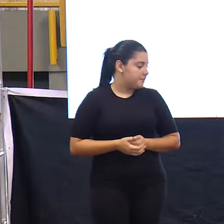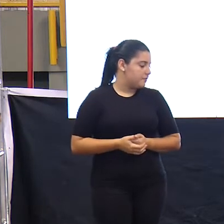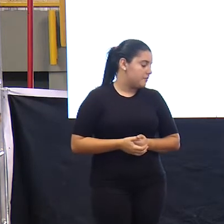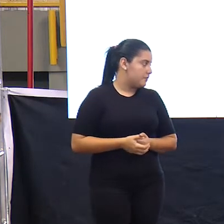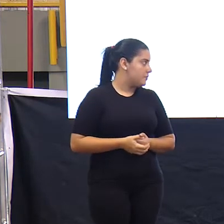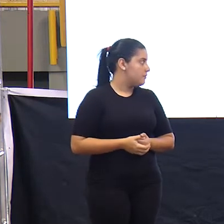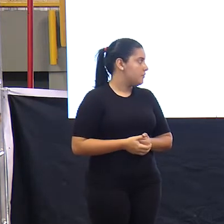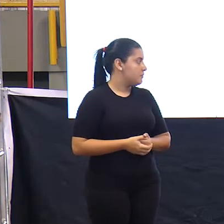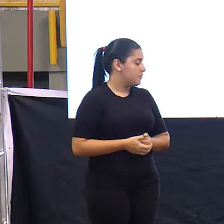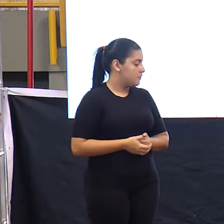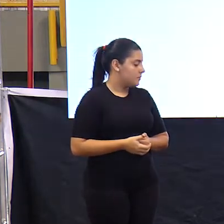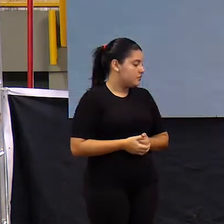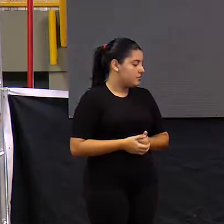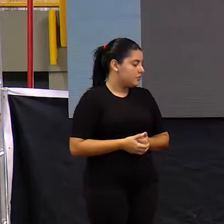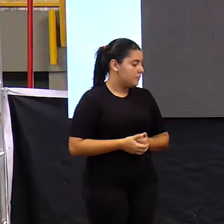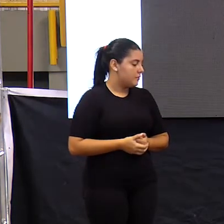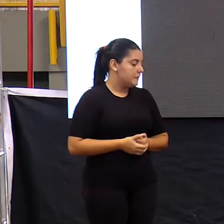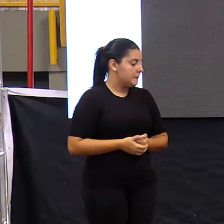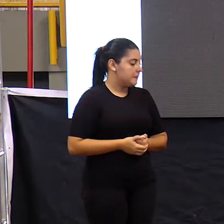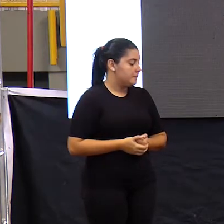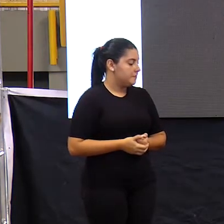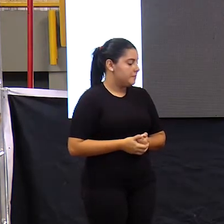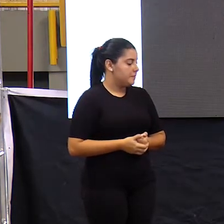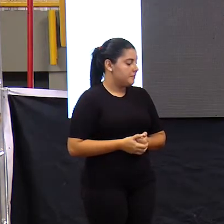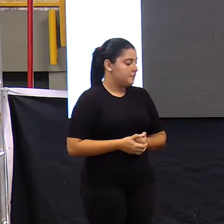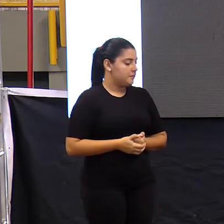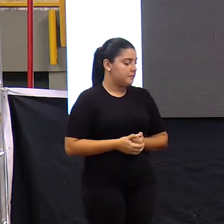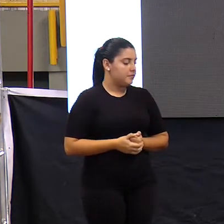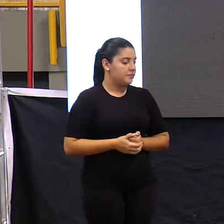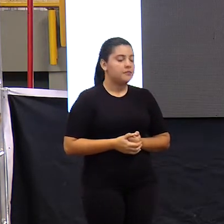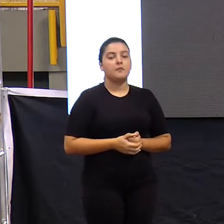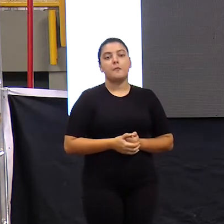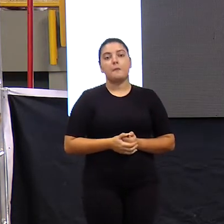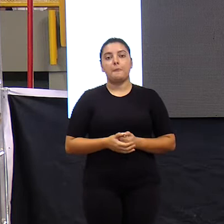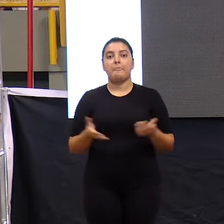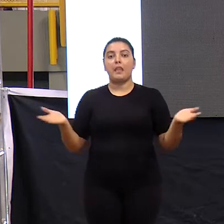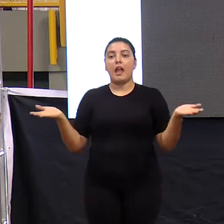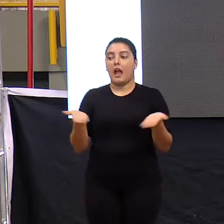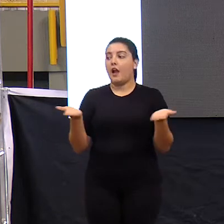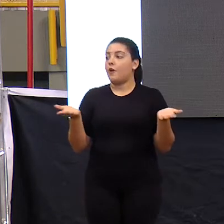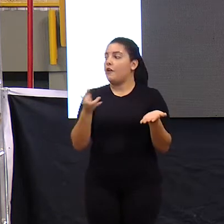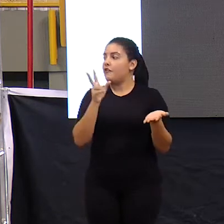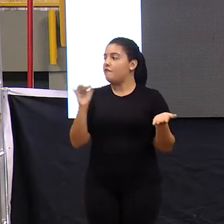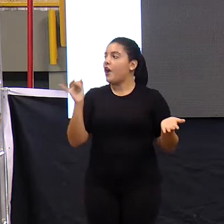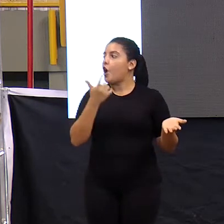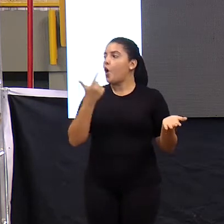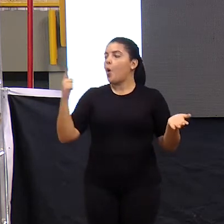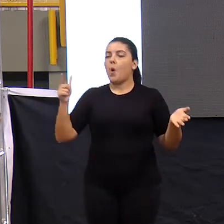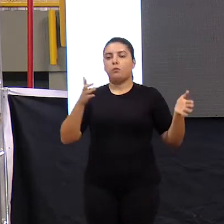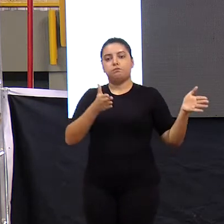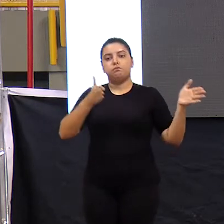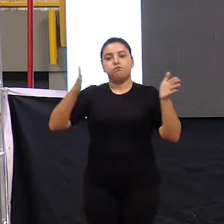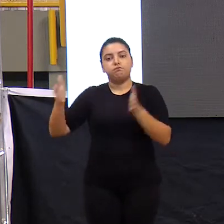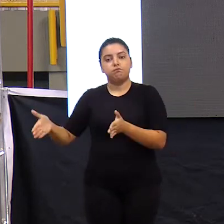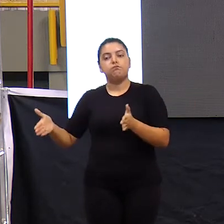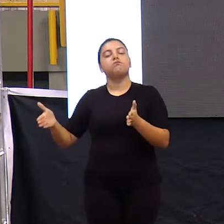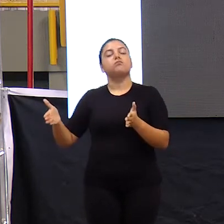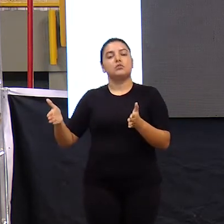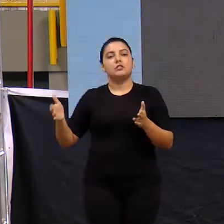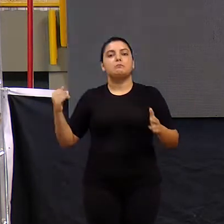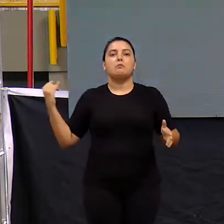delícia demais. Ora, então é o seguinte, agora vamos chegar noutra parte super, ultra,